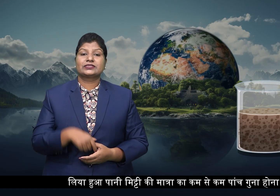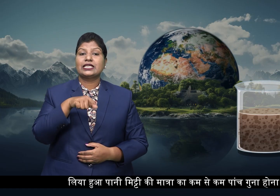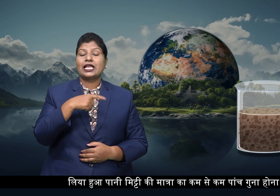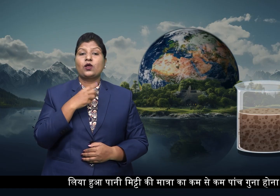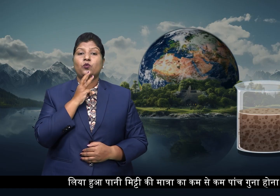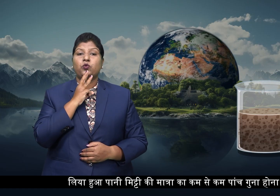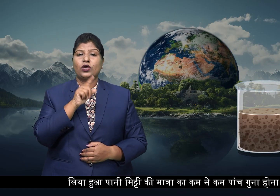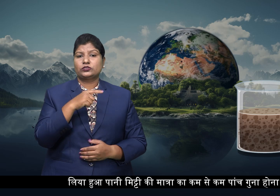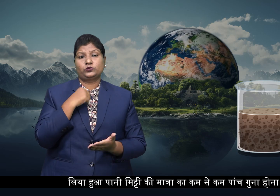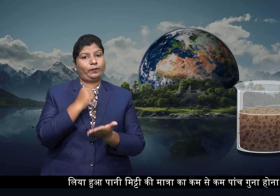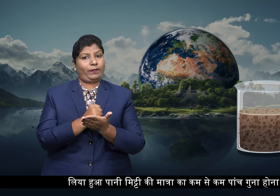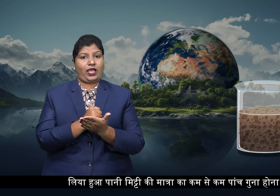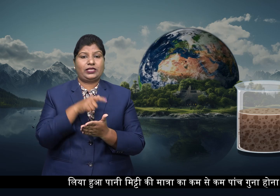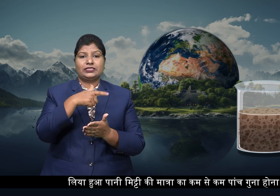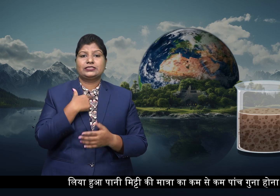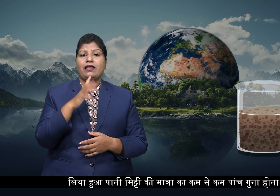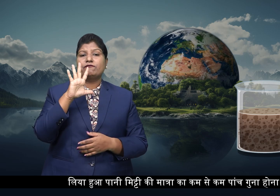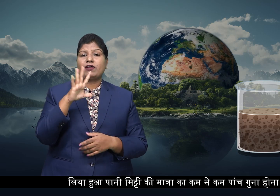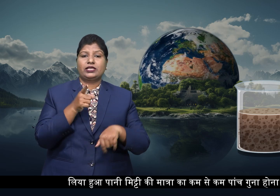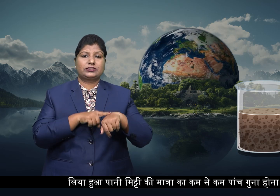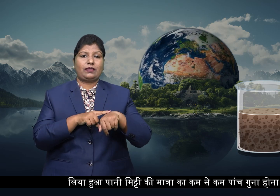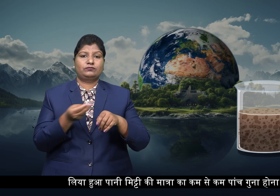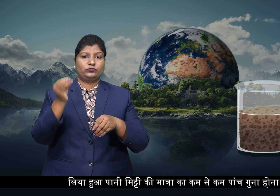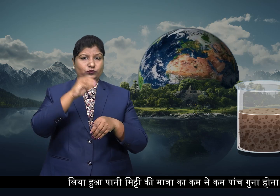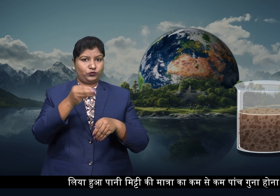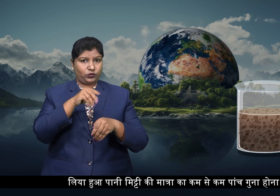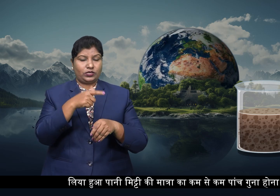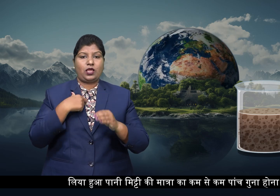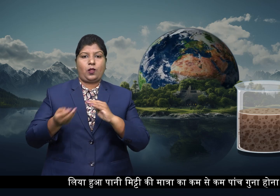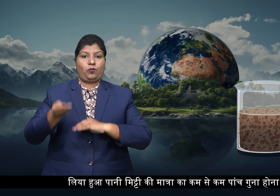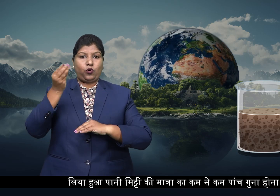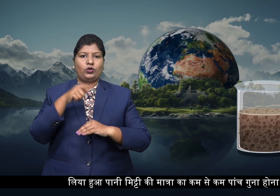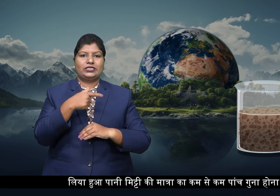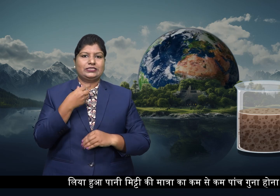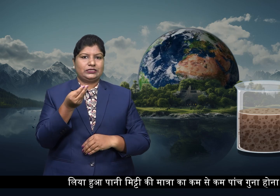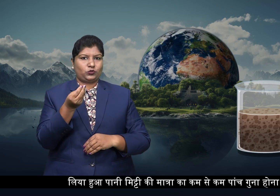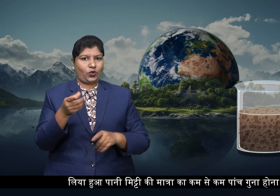लिया हुआ पानी मिट्टी की मात्रा का कम से कम 5 गुना होना चाहिए।